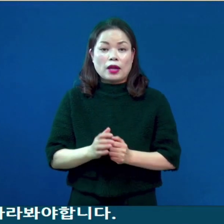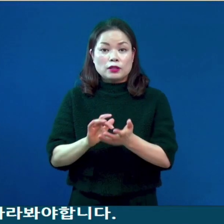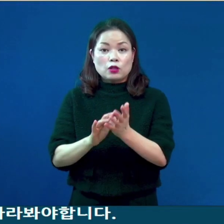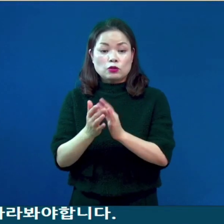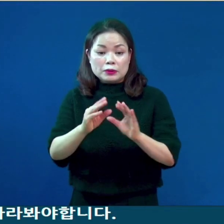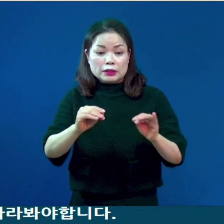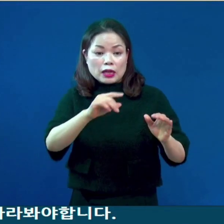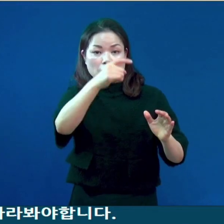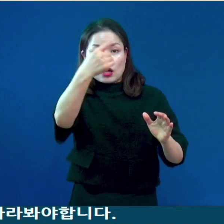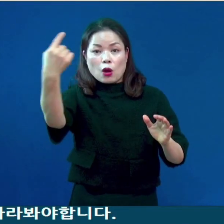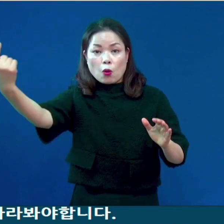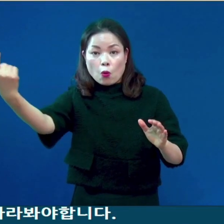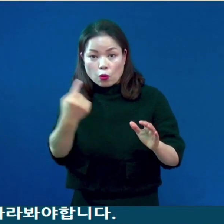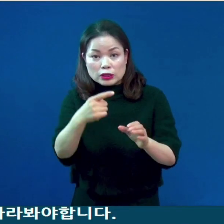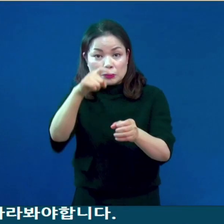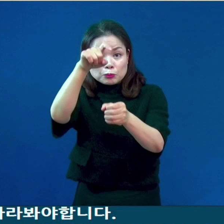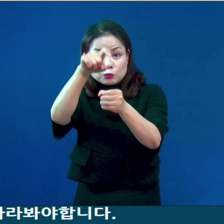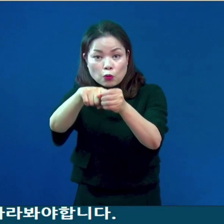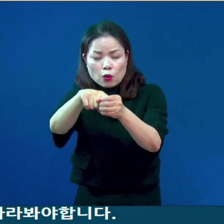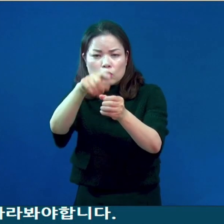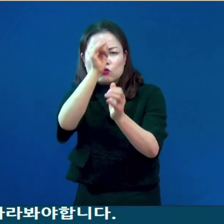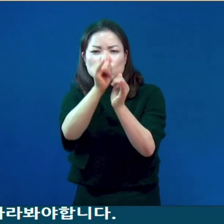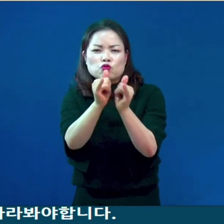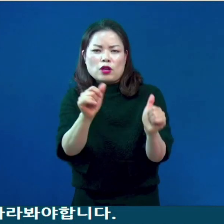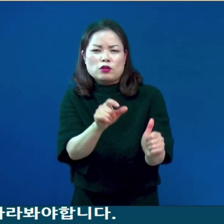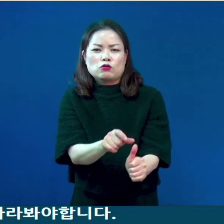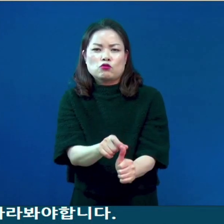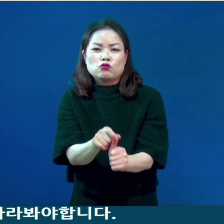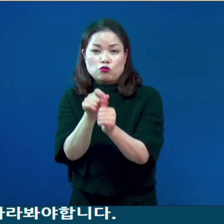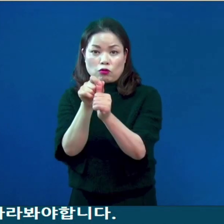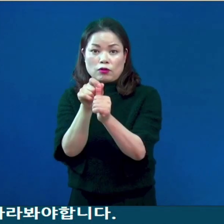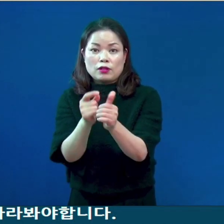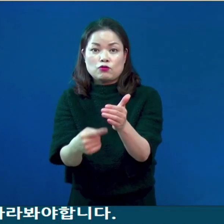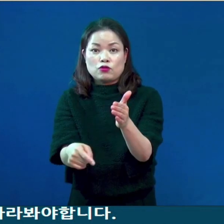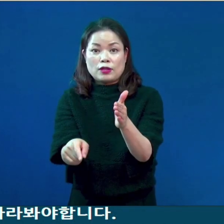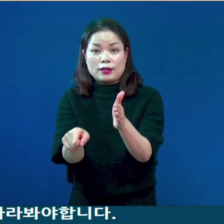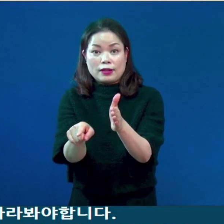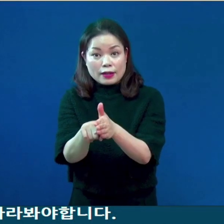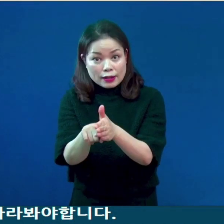예수님이 이 땅에 오신 목적이 죄인들을 구원하러 오셨다 말씀하셨죠.